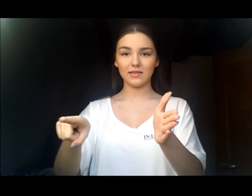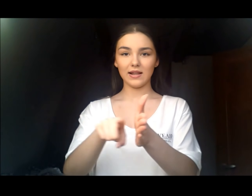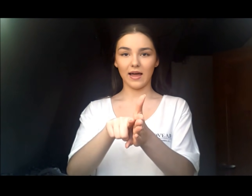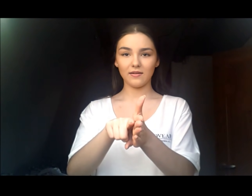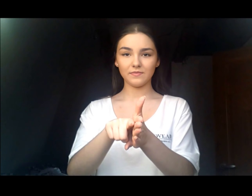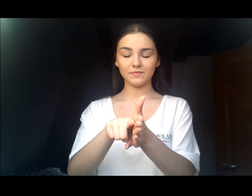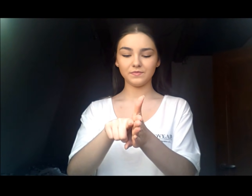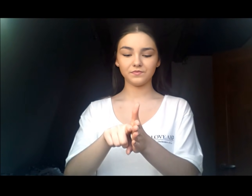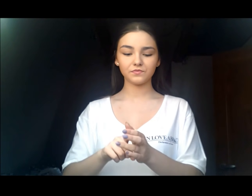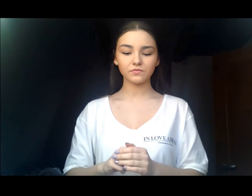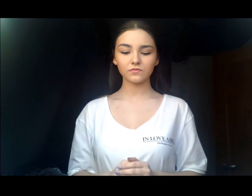dla.